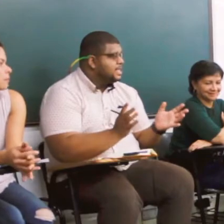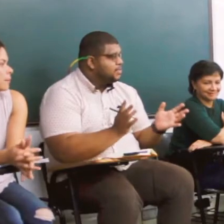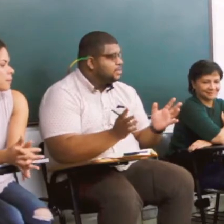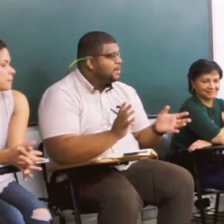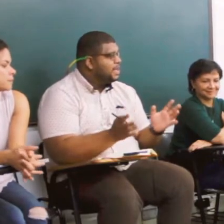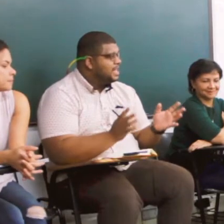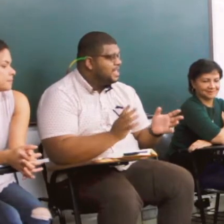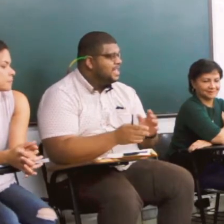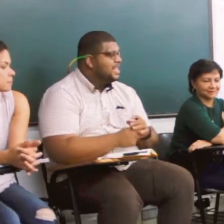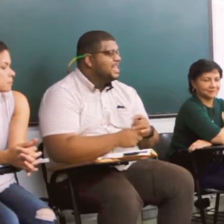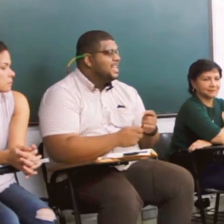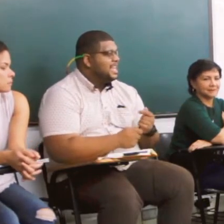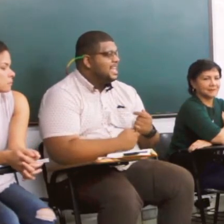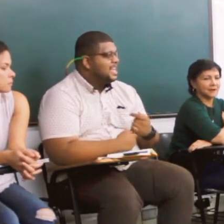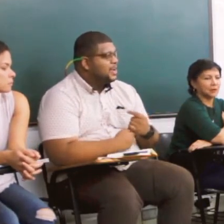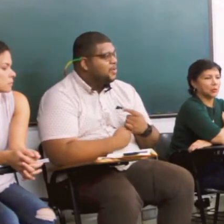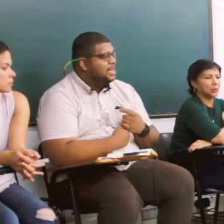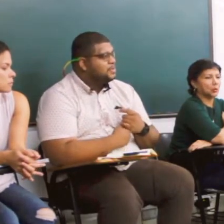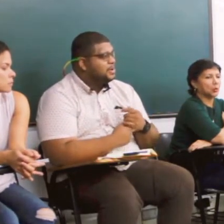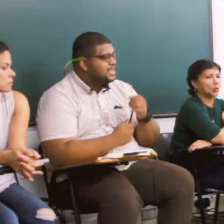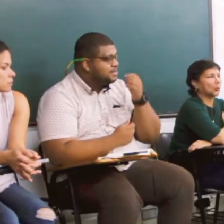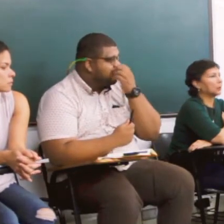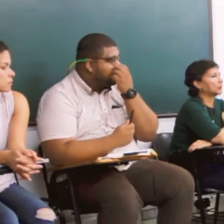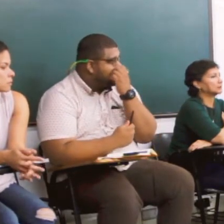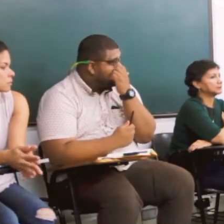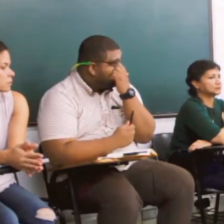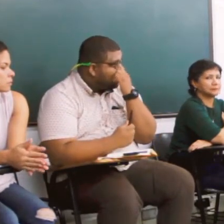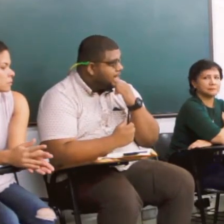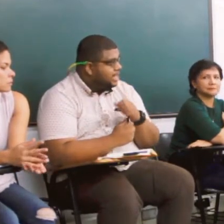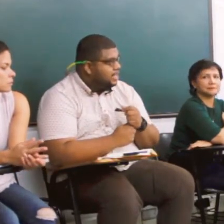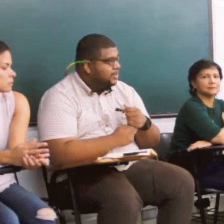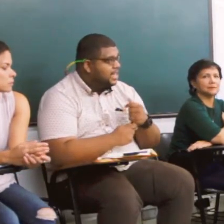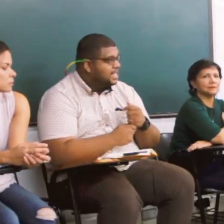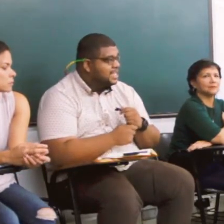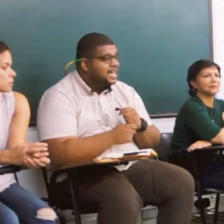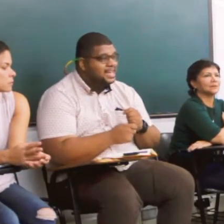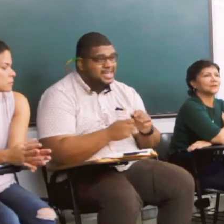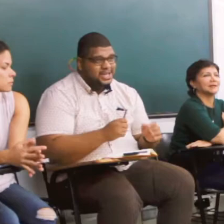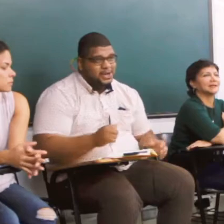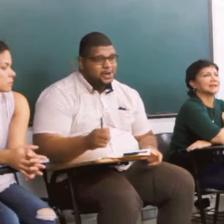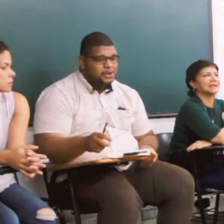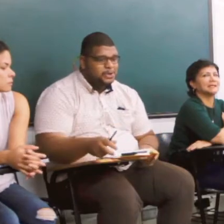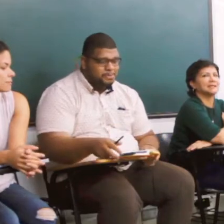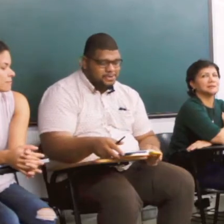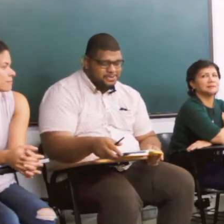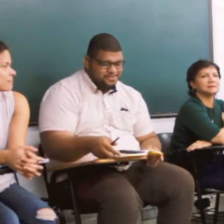Colombia, quisiéramos saber cuáles fueron esas preferencias para organizar.